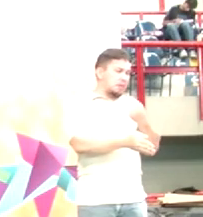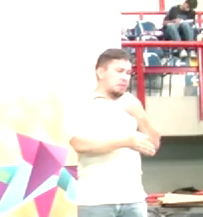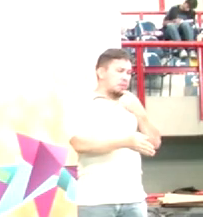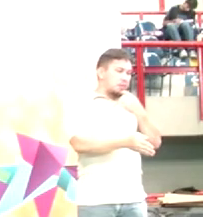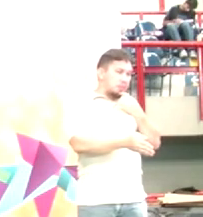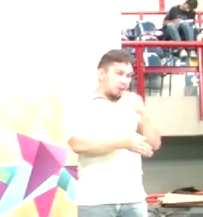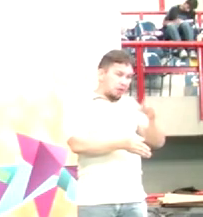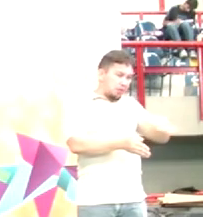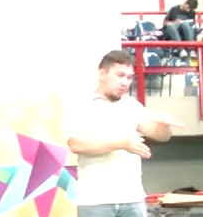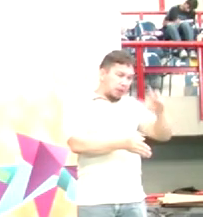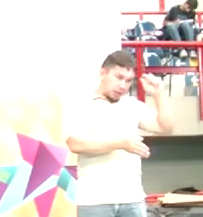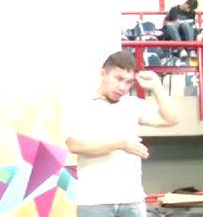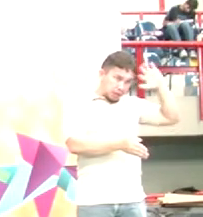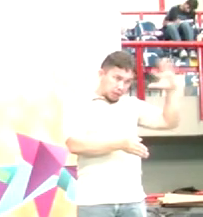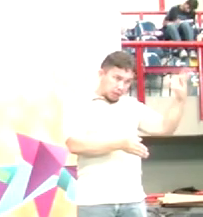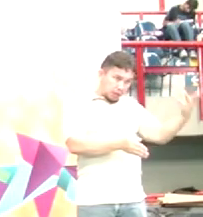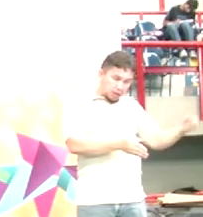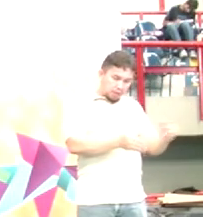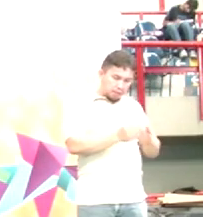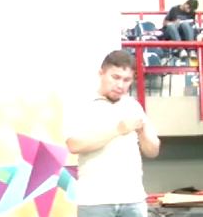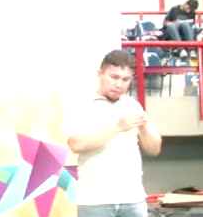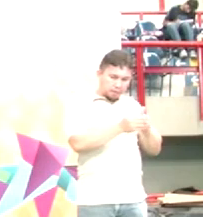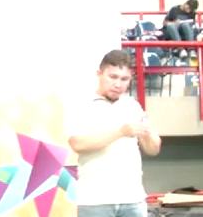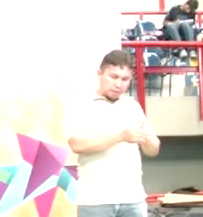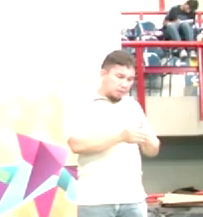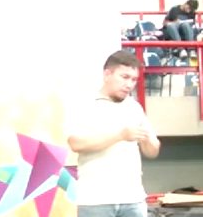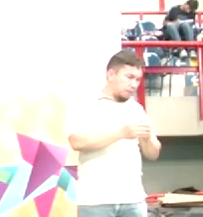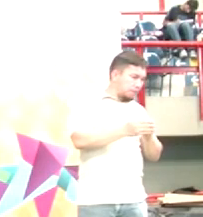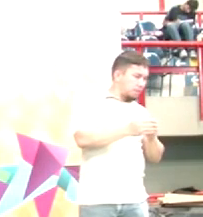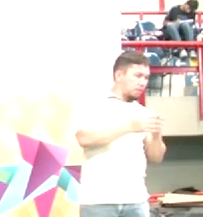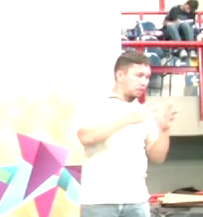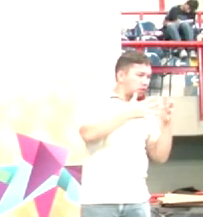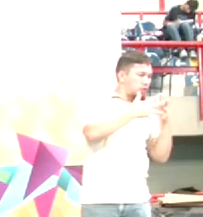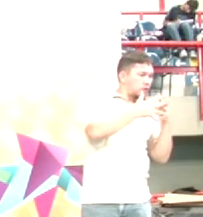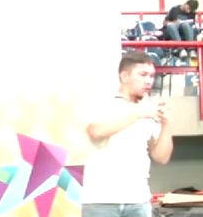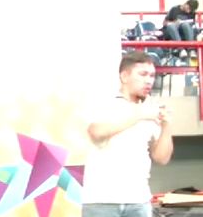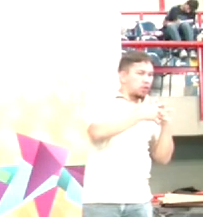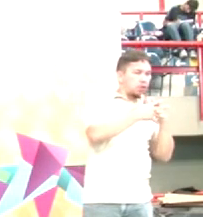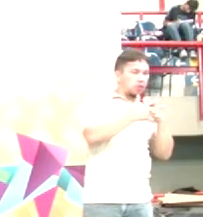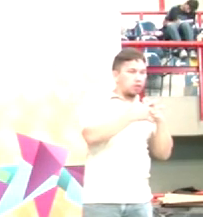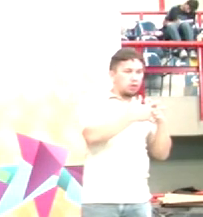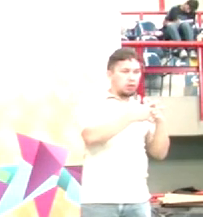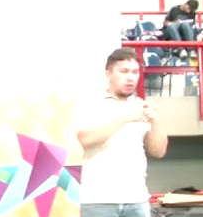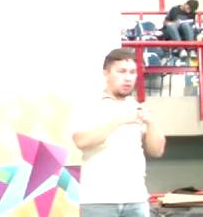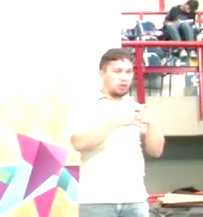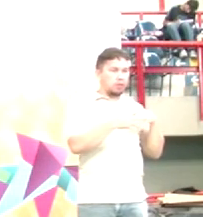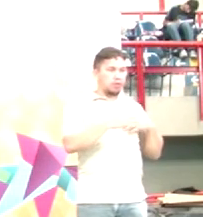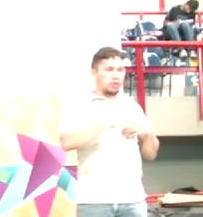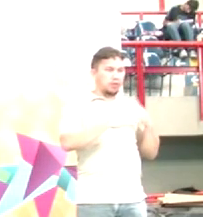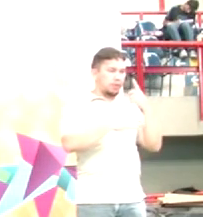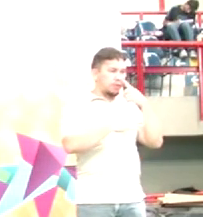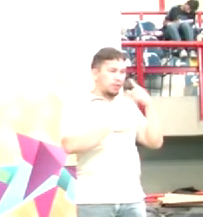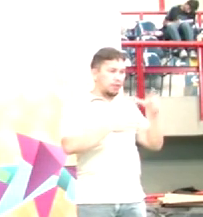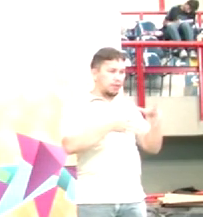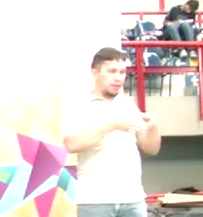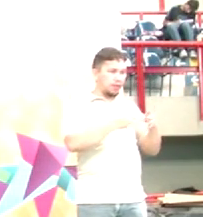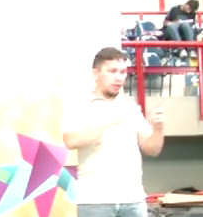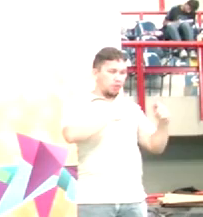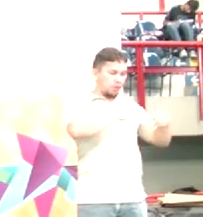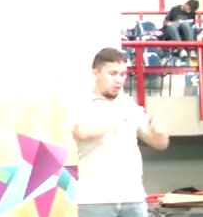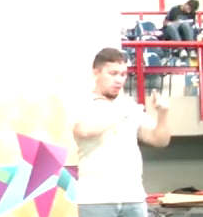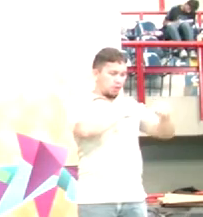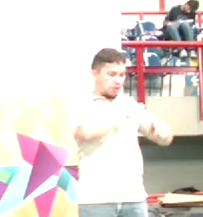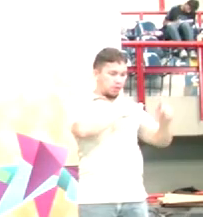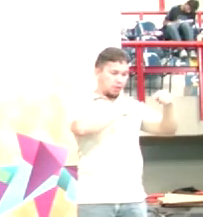África, Marrocos, nós confundimos um cardume de golfinhos